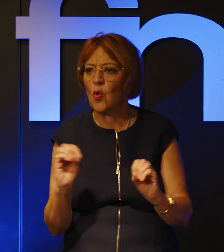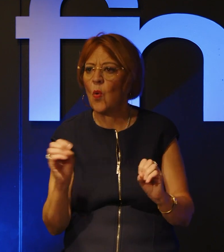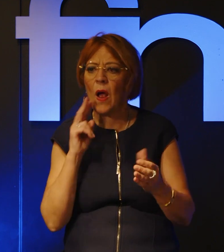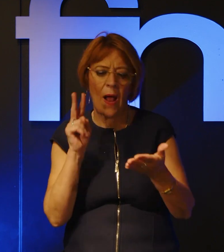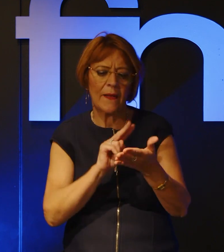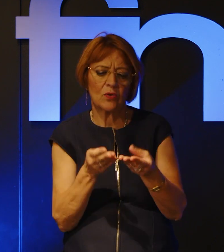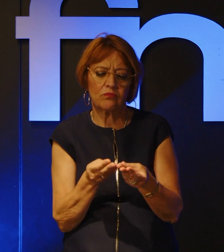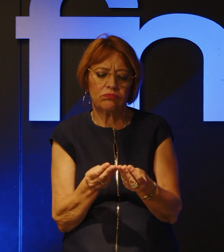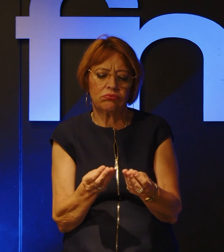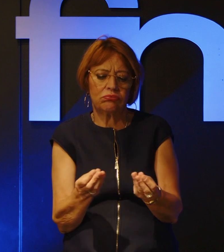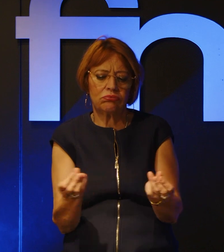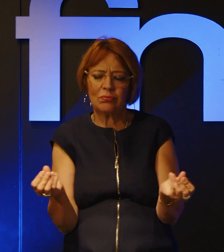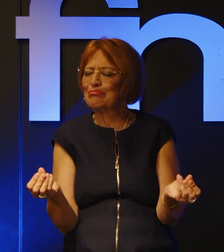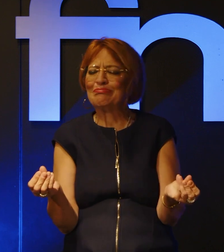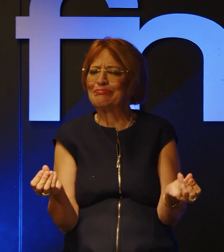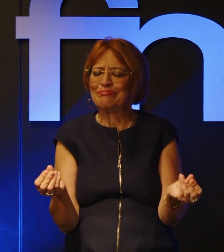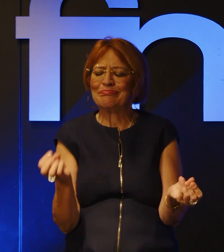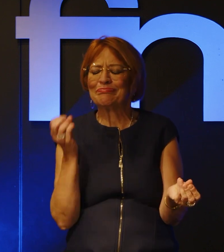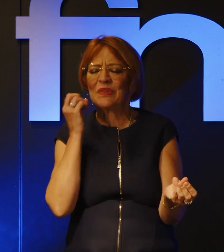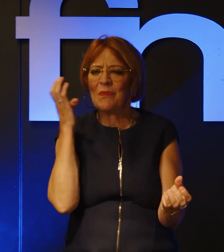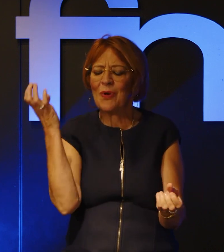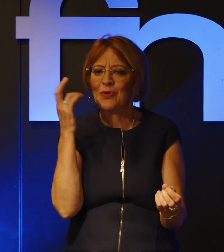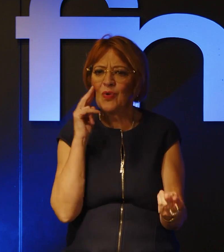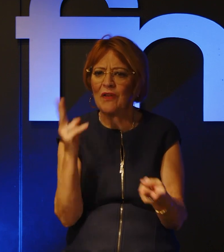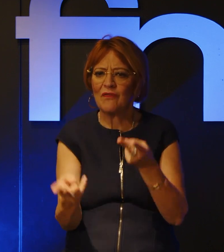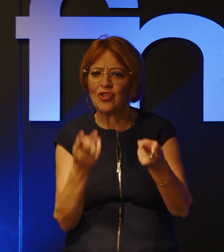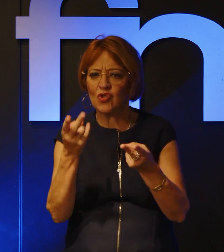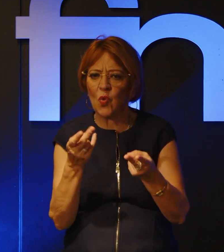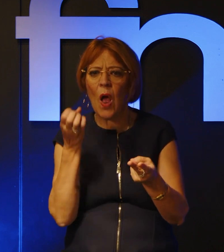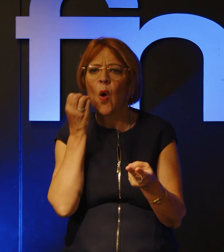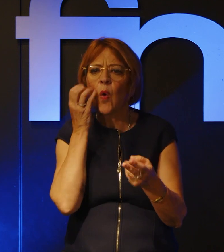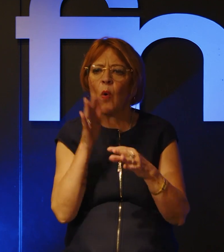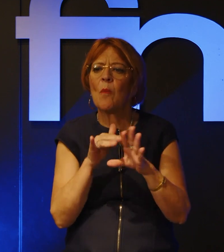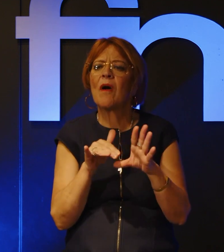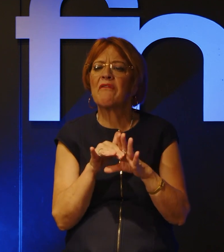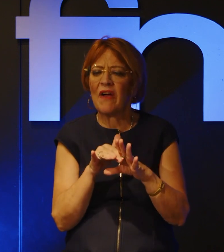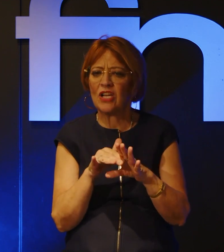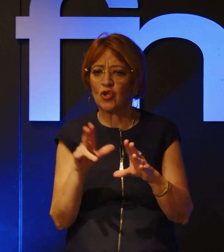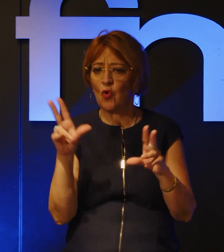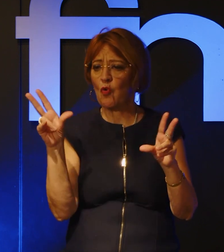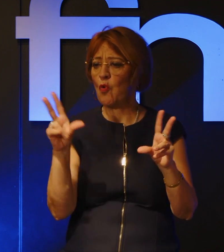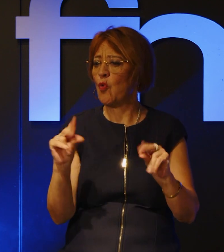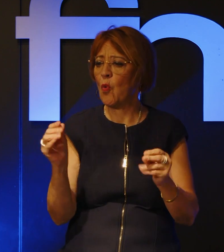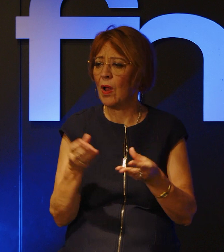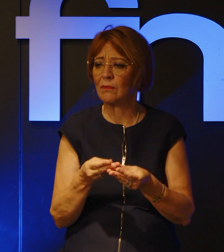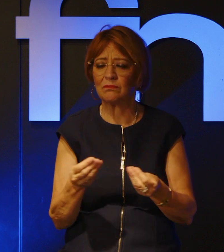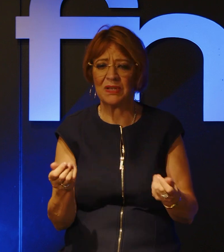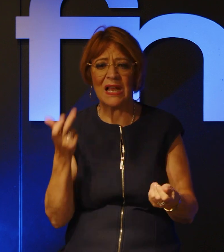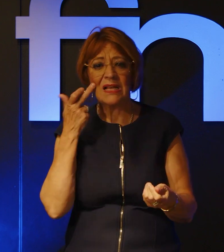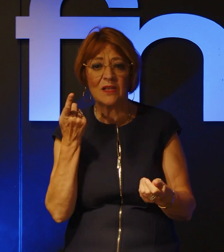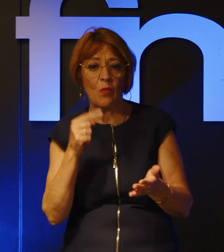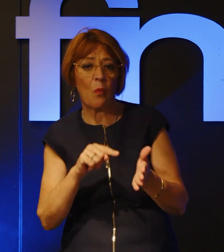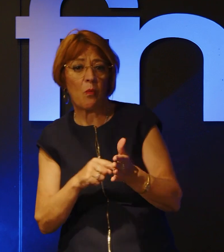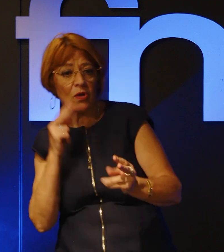leituras neutras porque se nós virmos como é que toda a cultura visual é ela não é neutra é sempre a partir de um